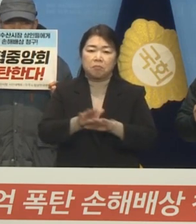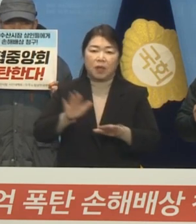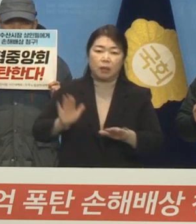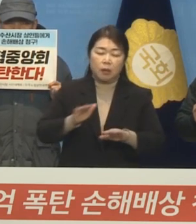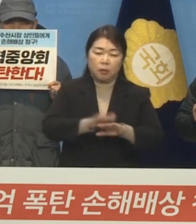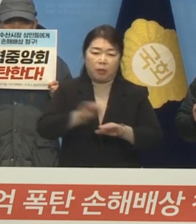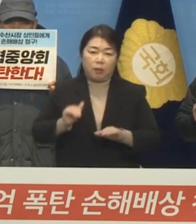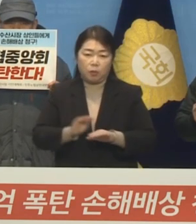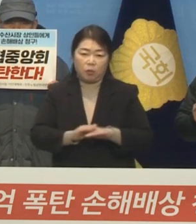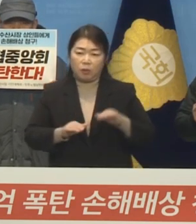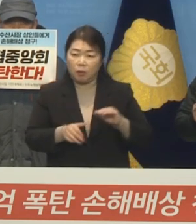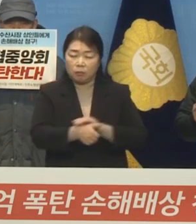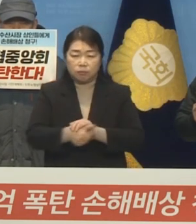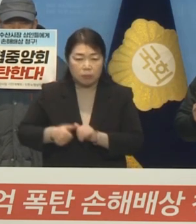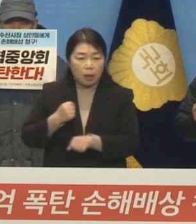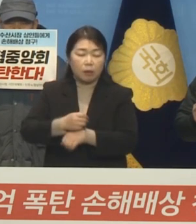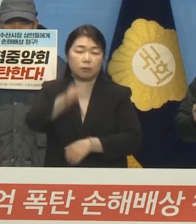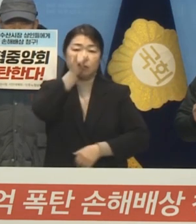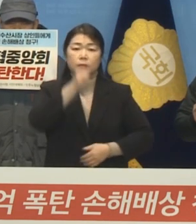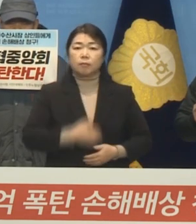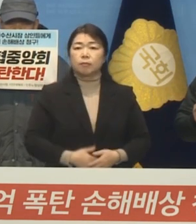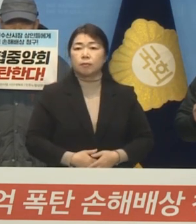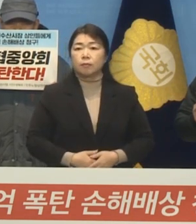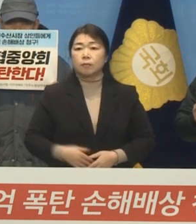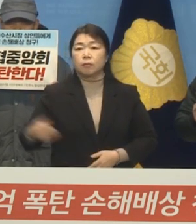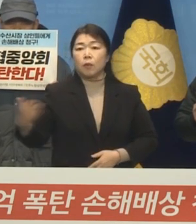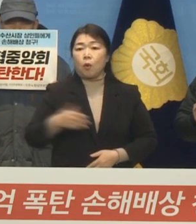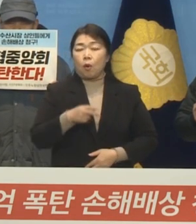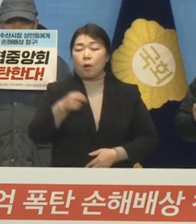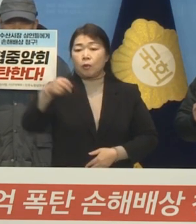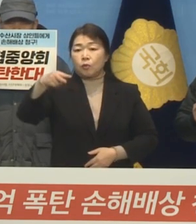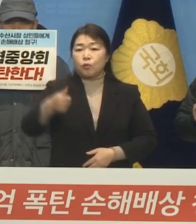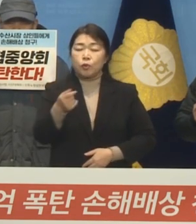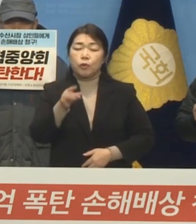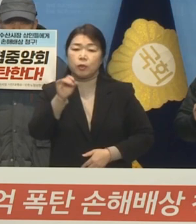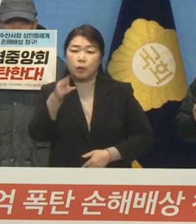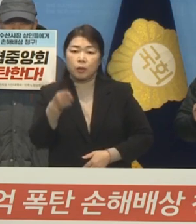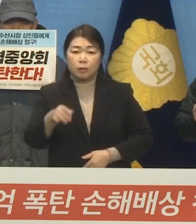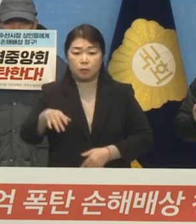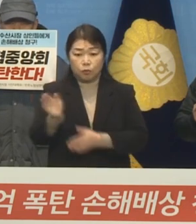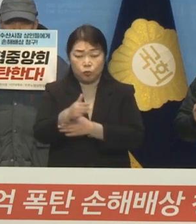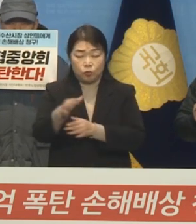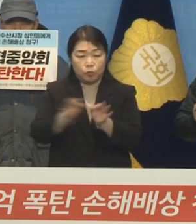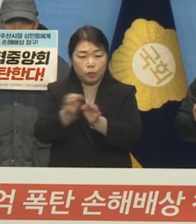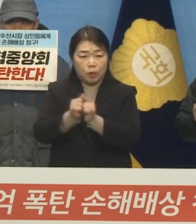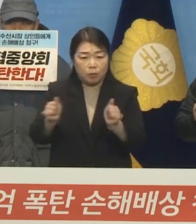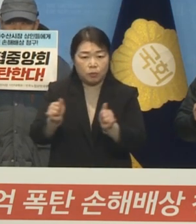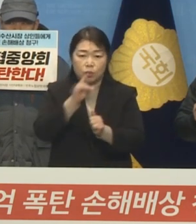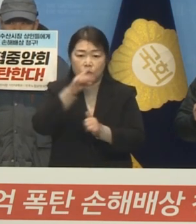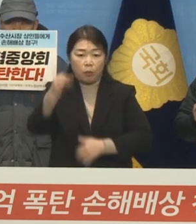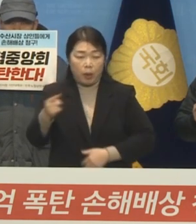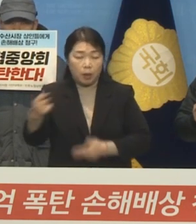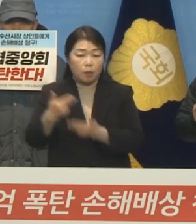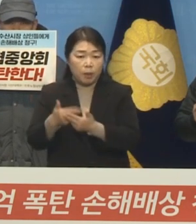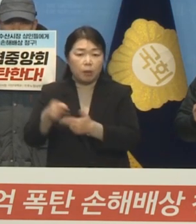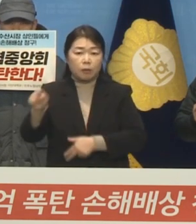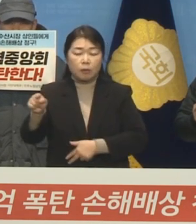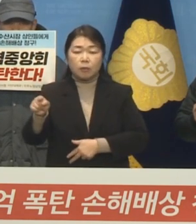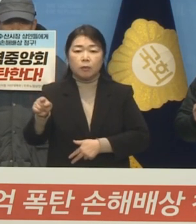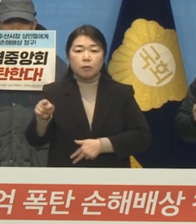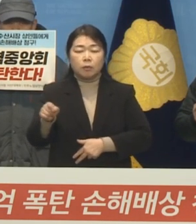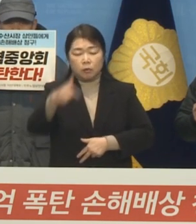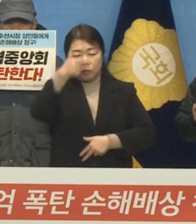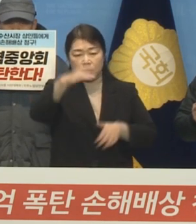함께 수협중앙에서는 2016년부터 2019년까지 구시장 상인들이 시장을 점유한 것에